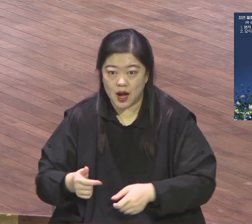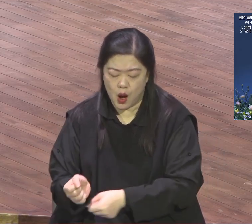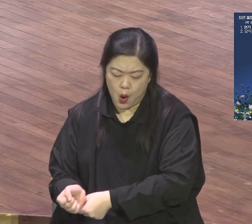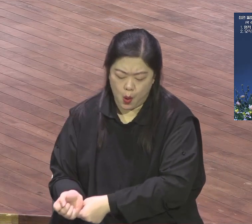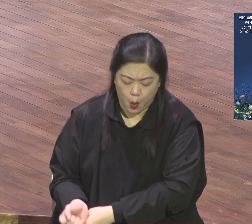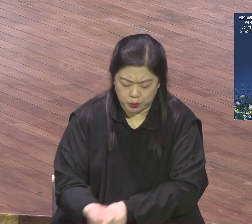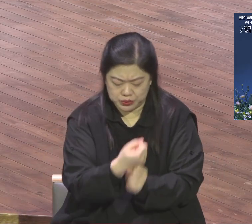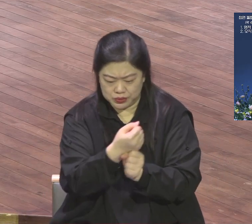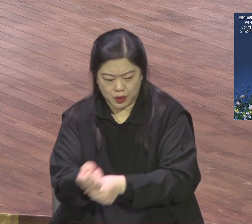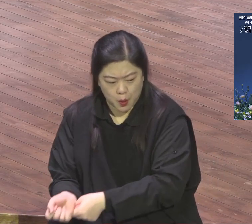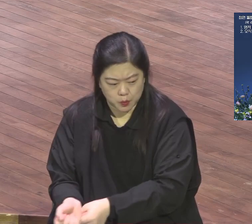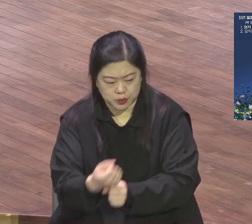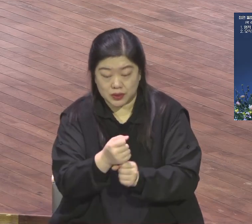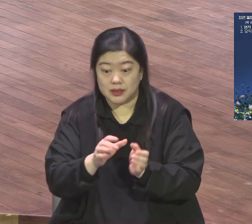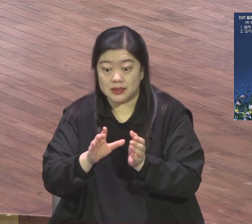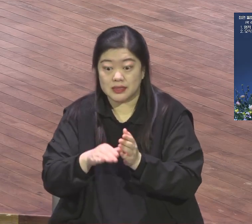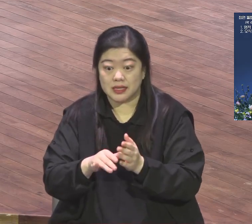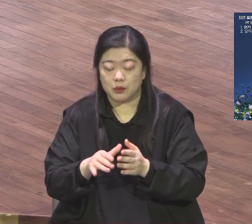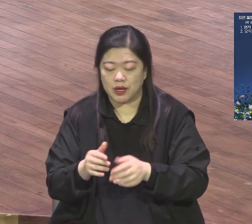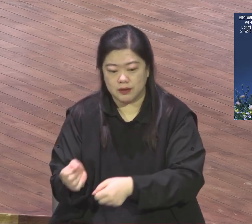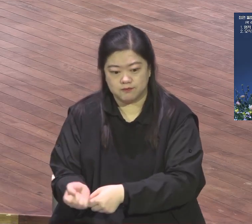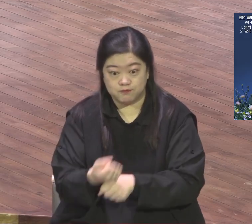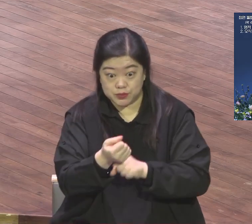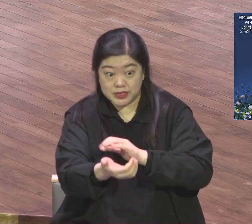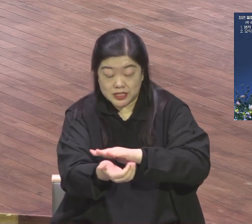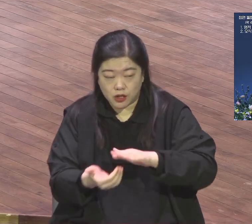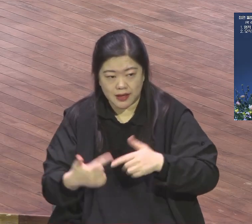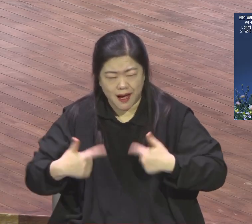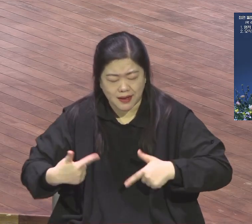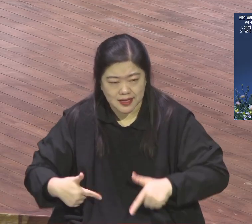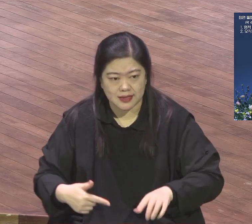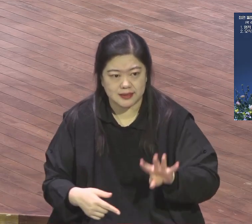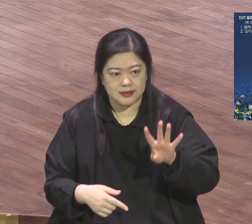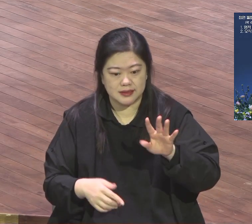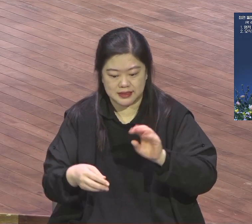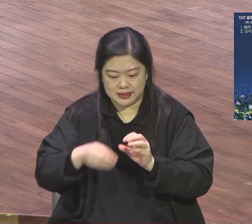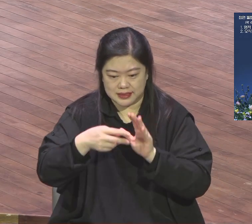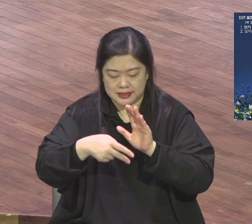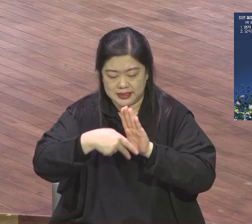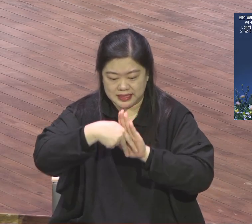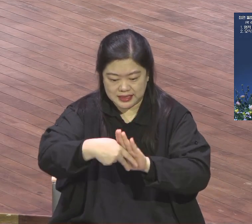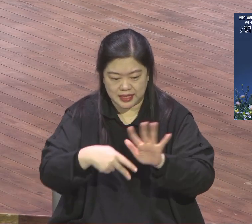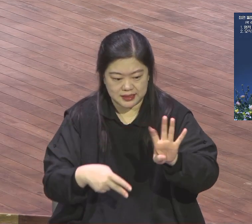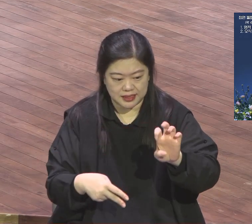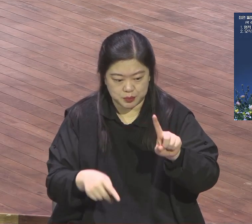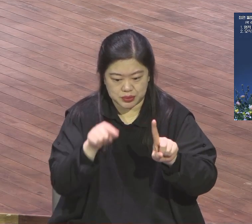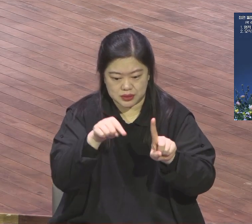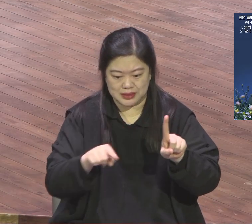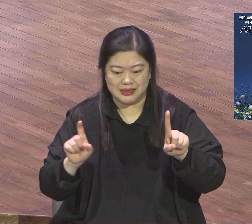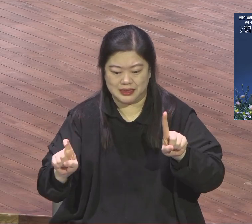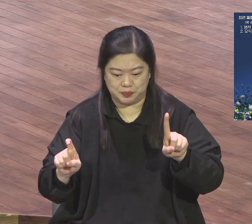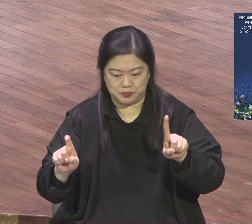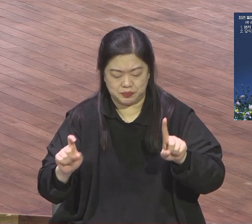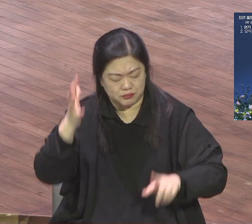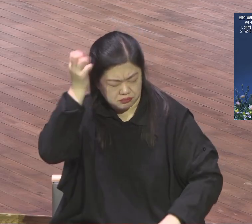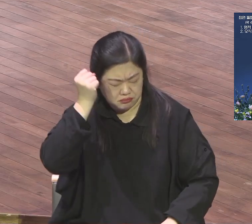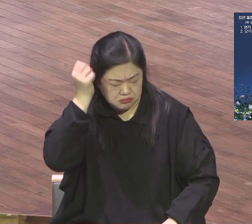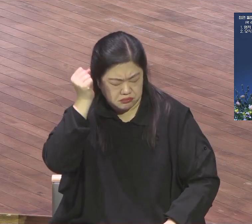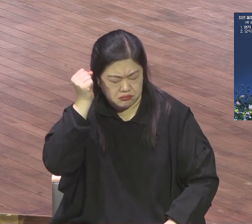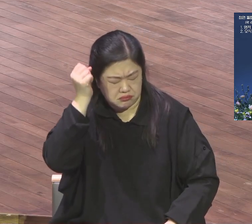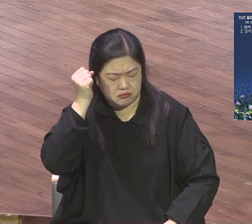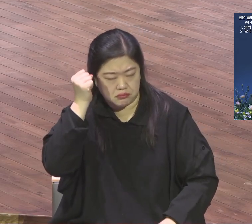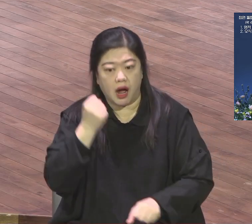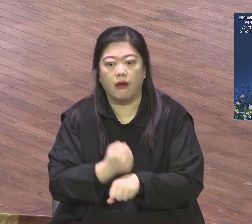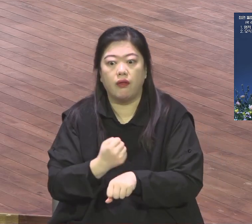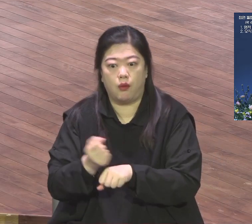올 때마다 이 암송을 두려워하지 말라. 내가 너와 함께합니다. 이 이사 41장 10절을 암송한다 하지 않습니까?